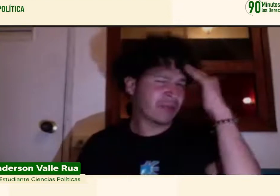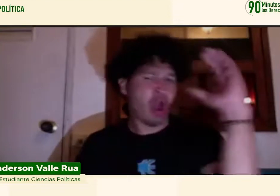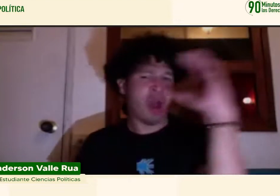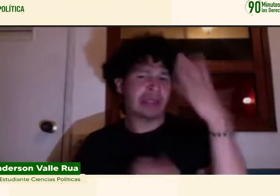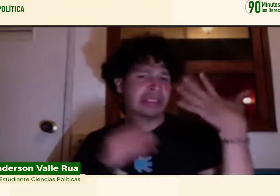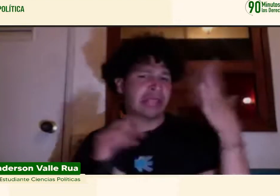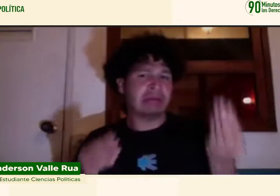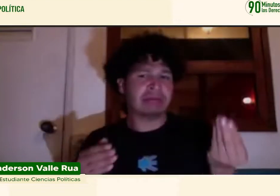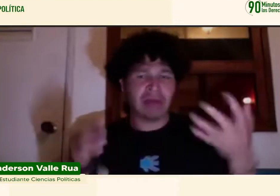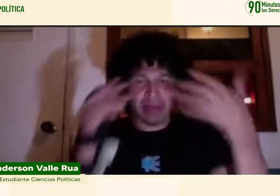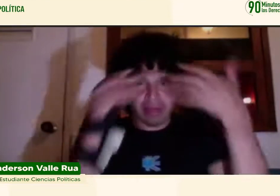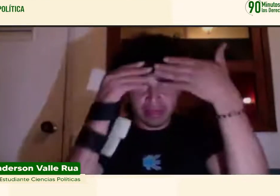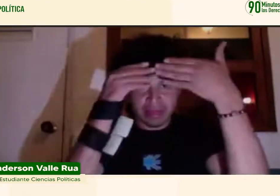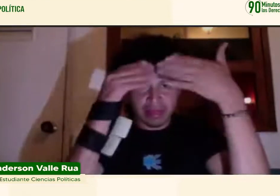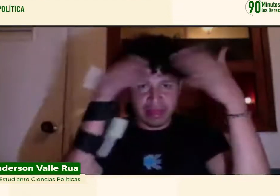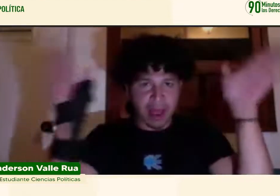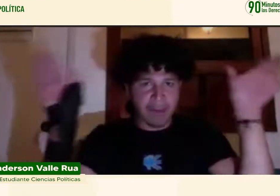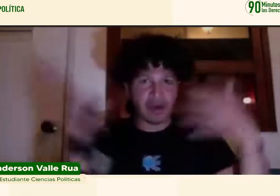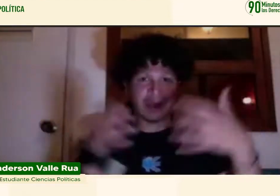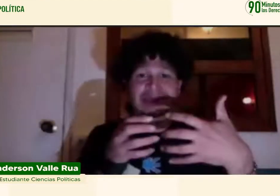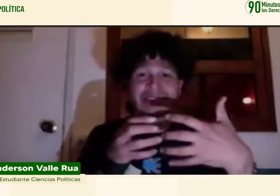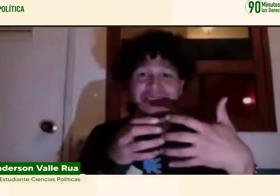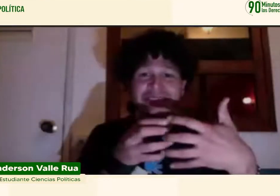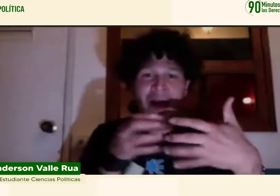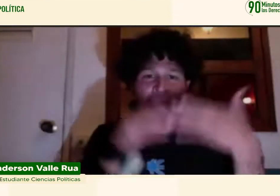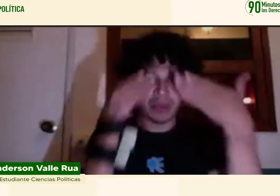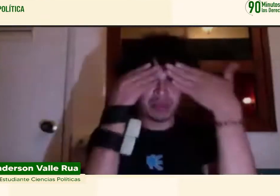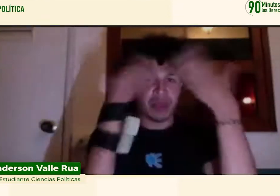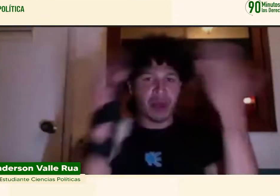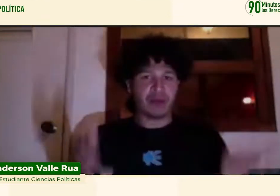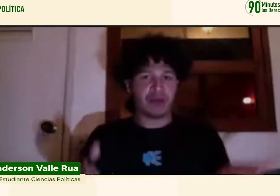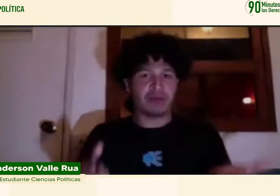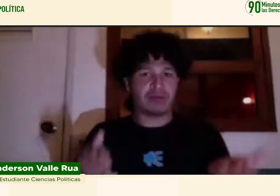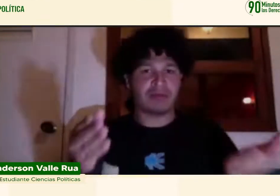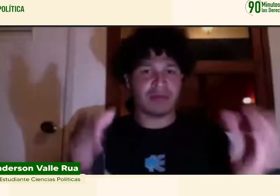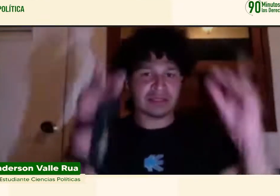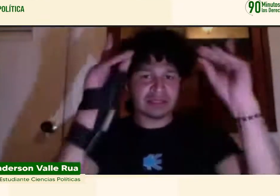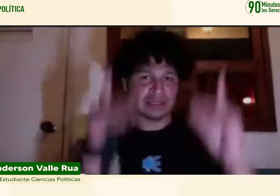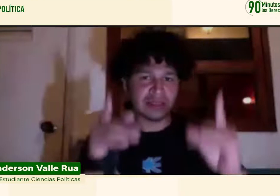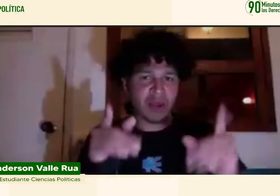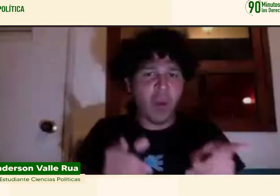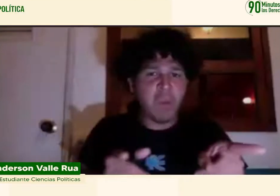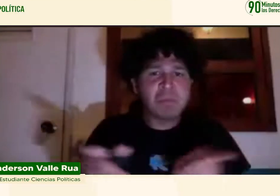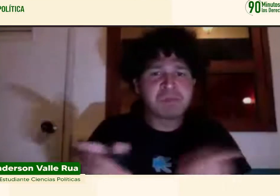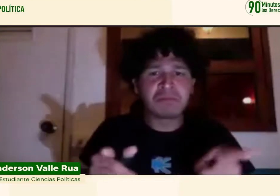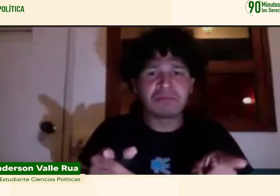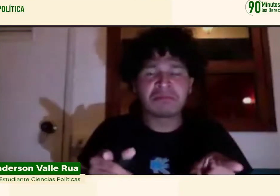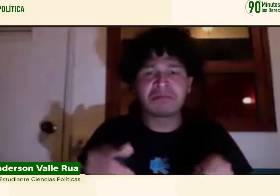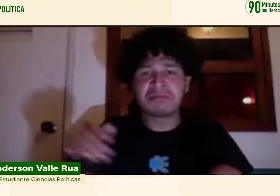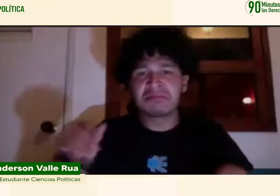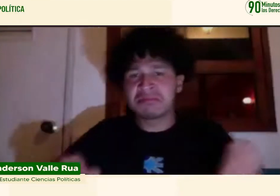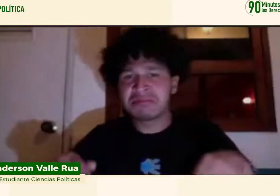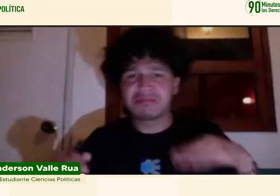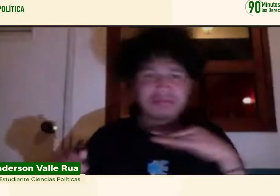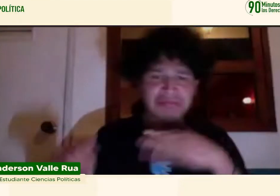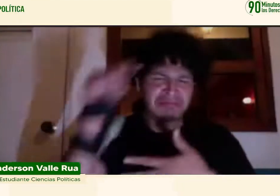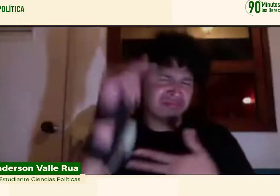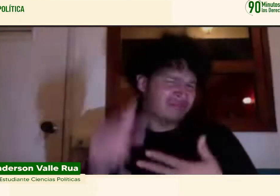pues creo que finalmente estamos en un estado social de derecho en estado de democracia en el cual